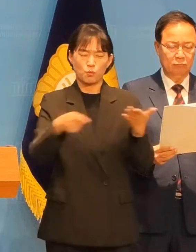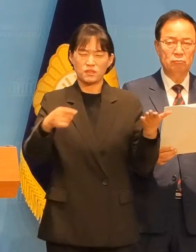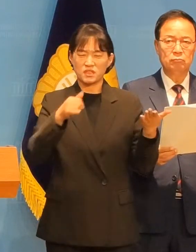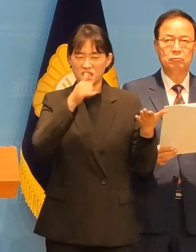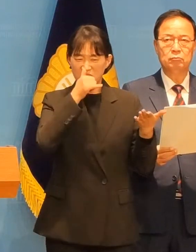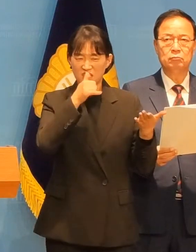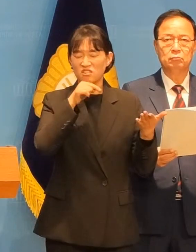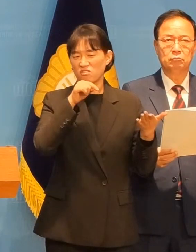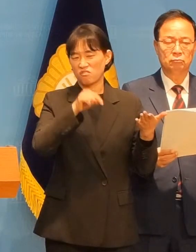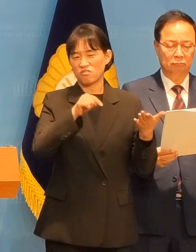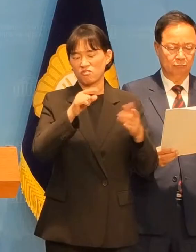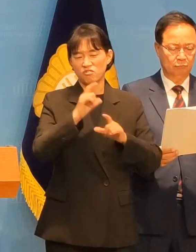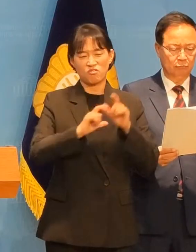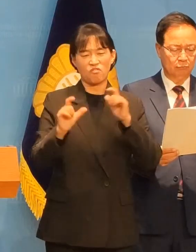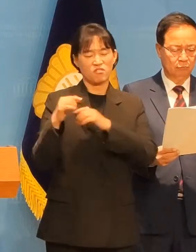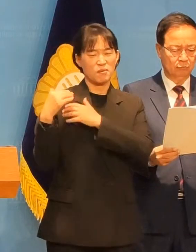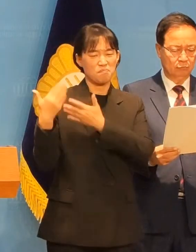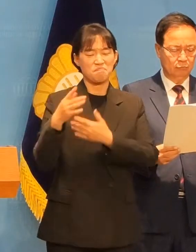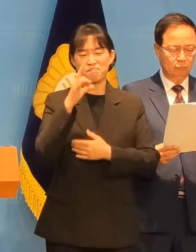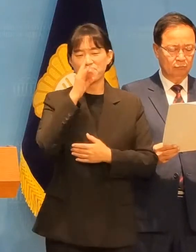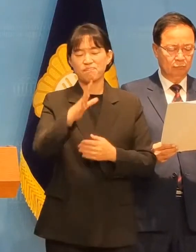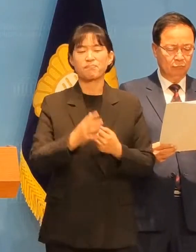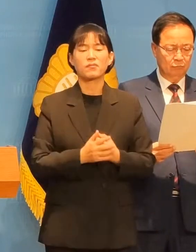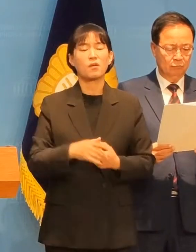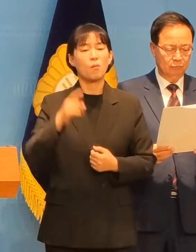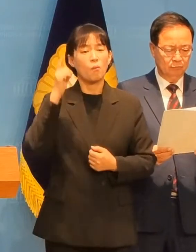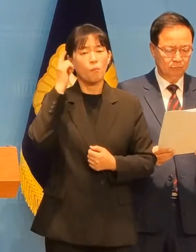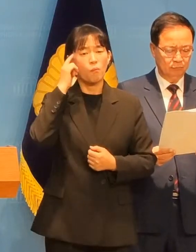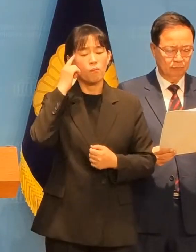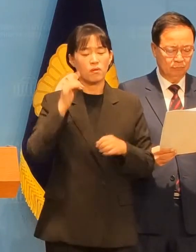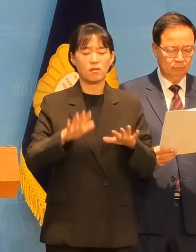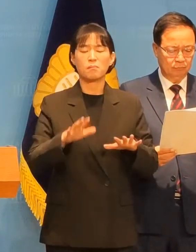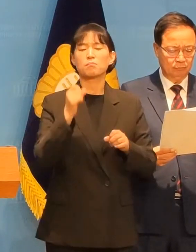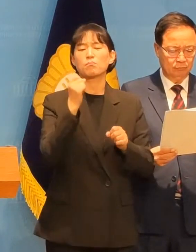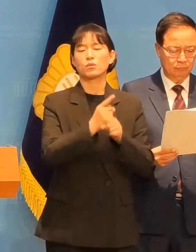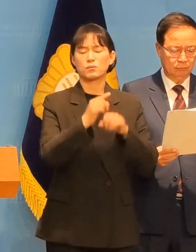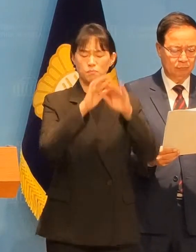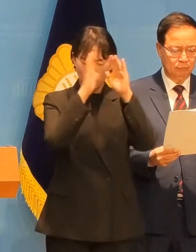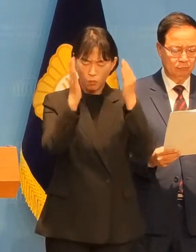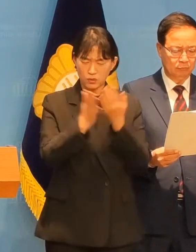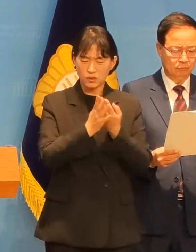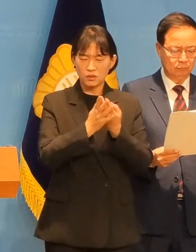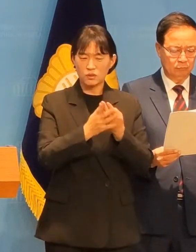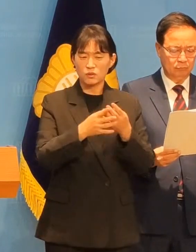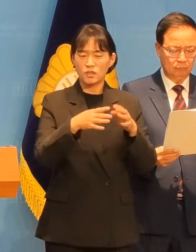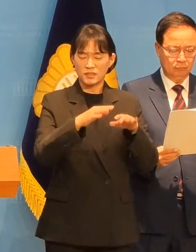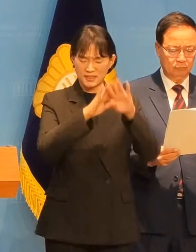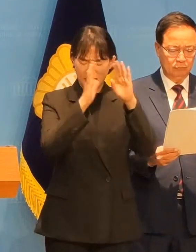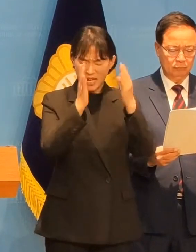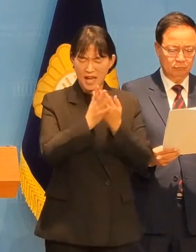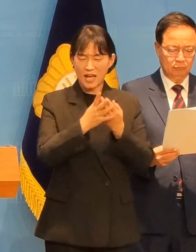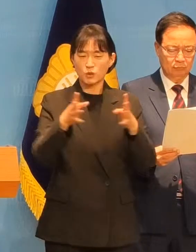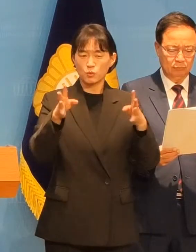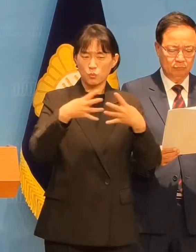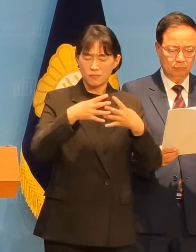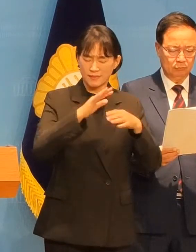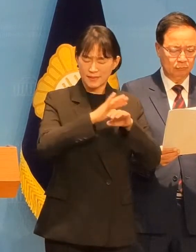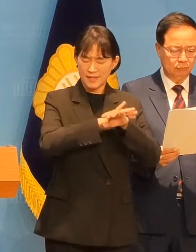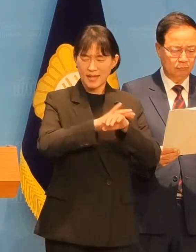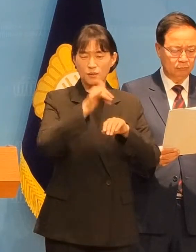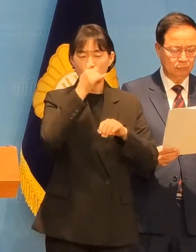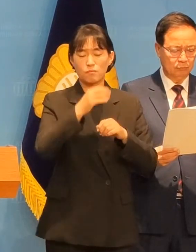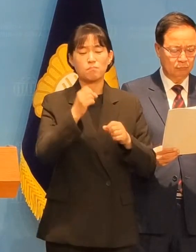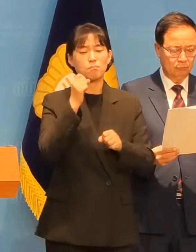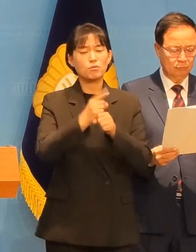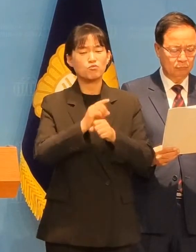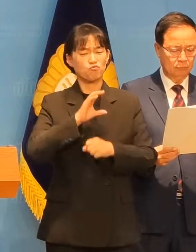이상 방치해서는 안 됩니다. 왜냐하면 이미 모든 여건을 갖추고 엄청난 재원이 투자되어 상당